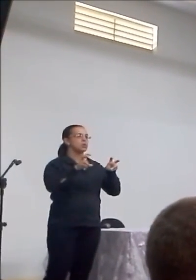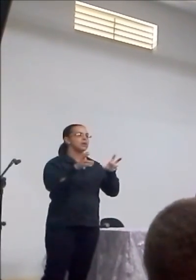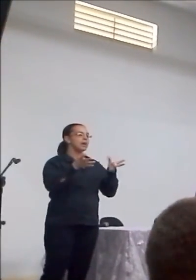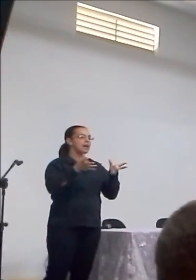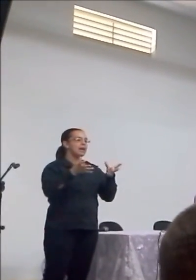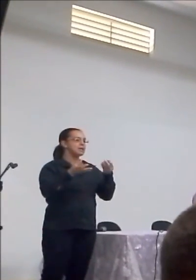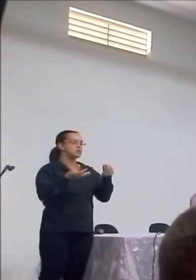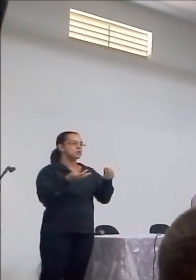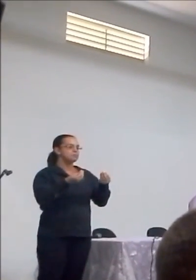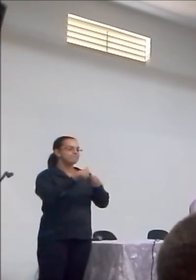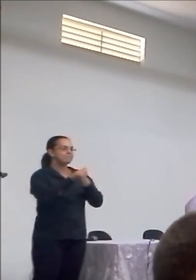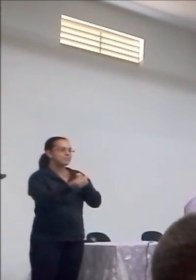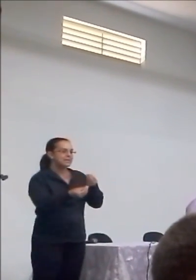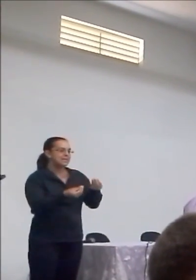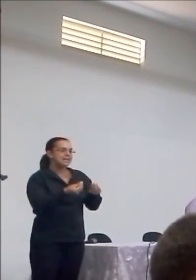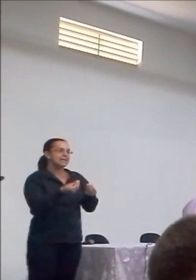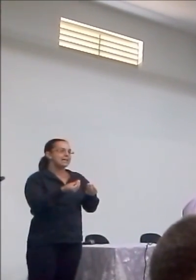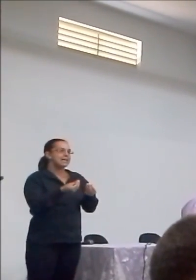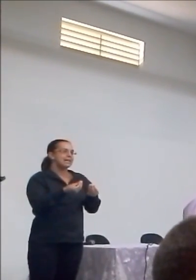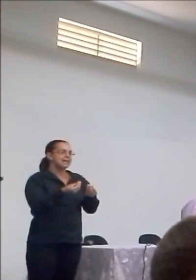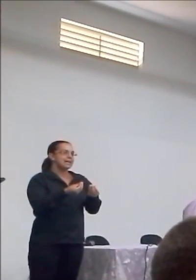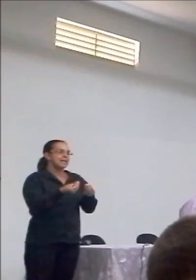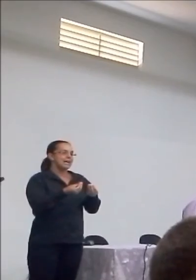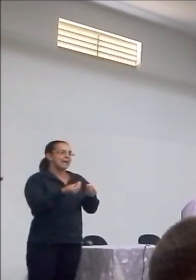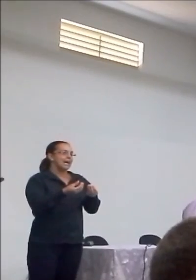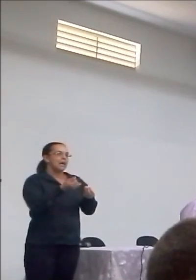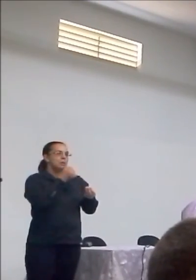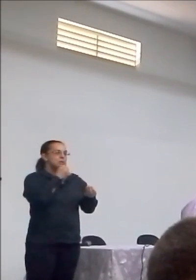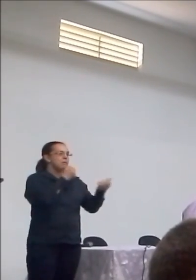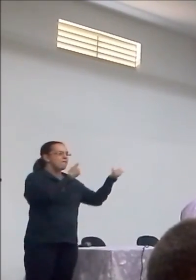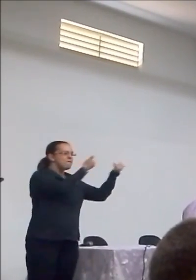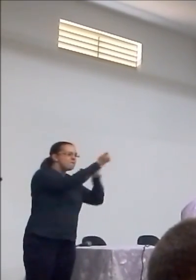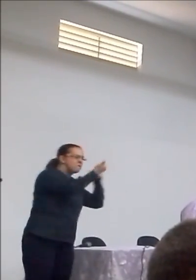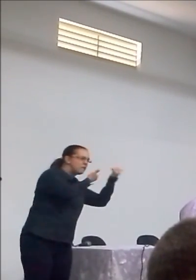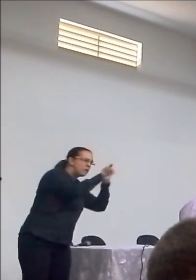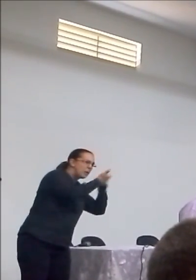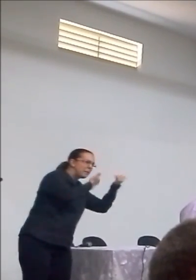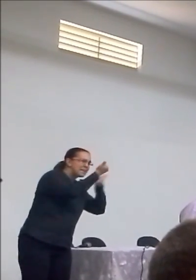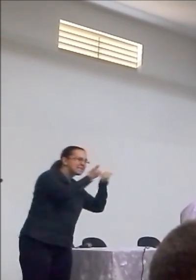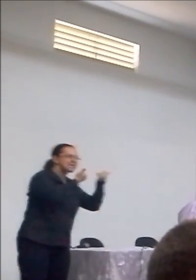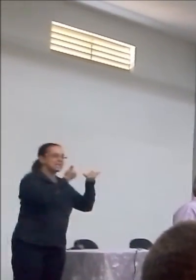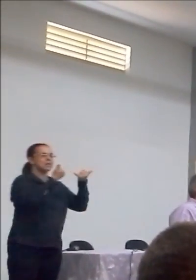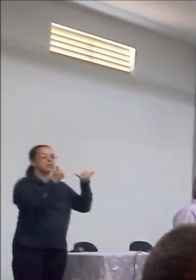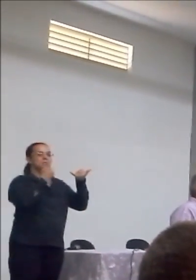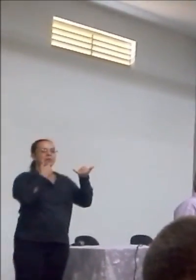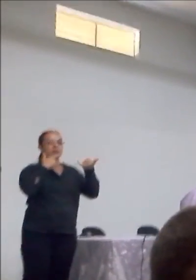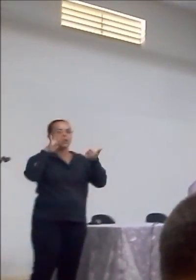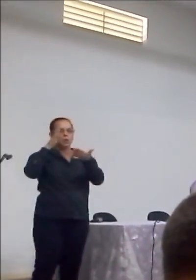Velocidade, a informação de um lado, o conhecimento.